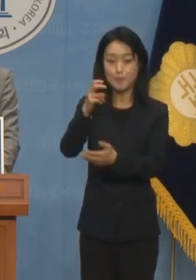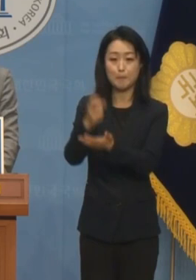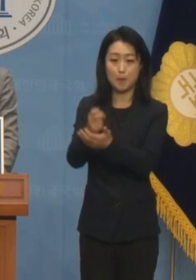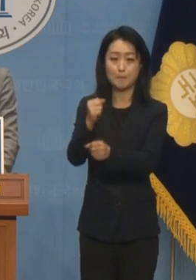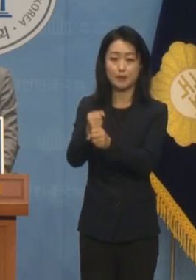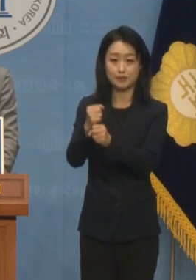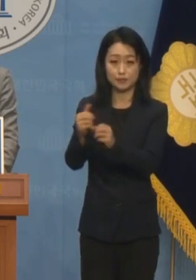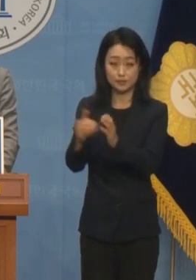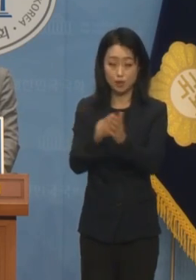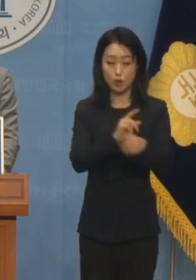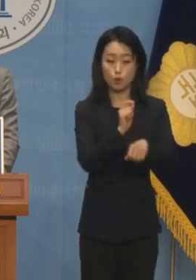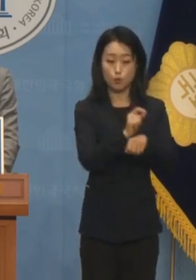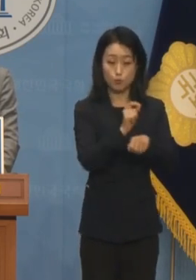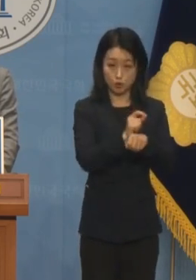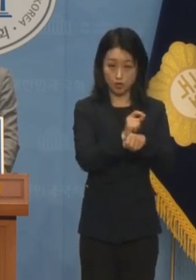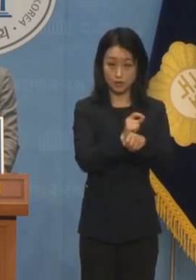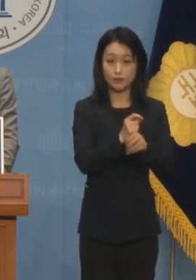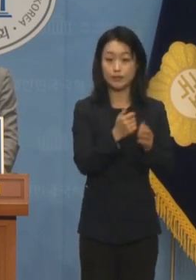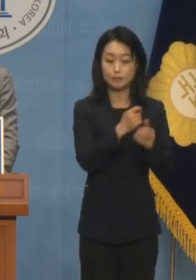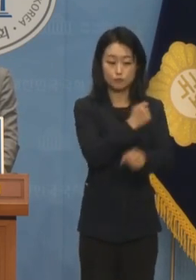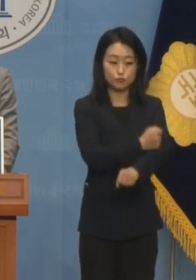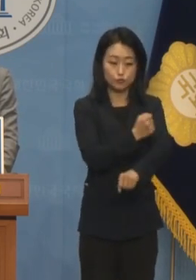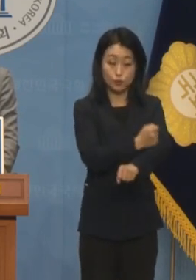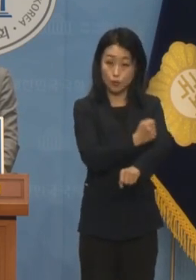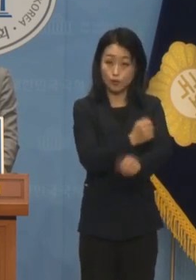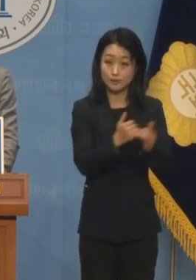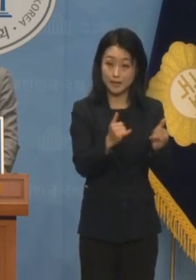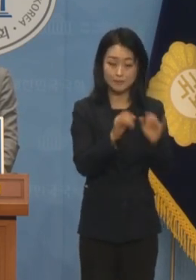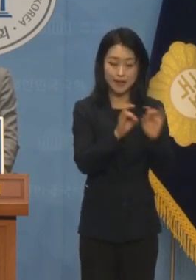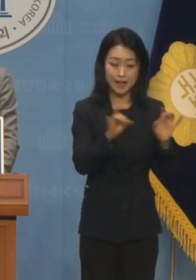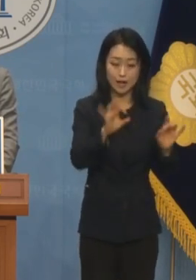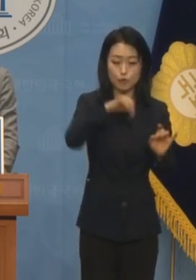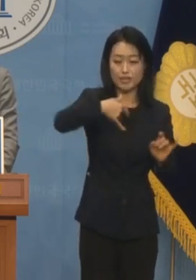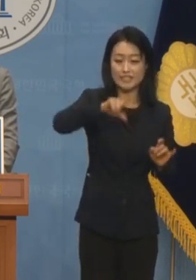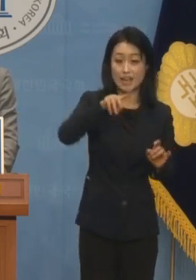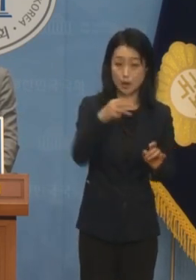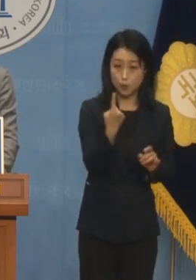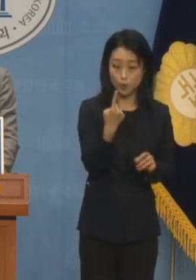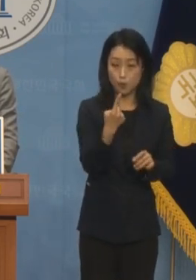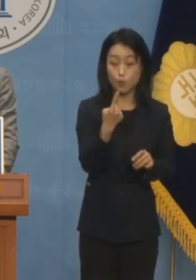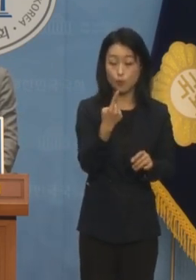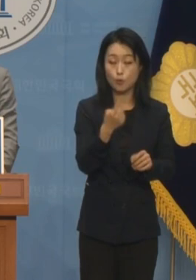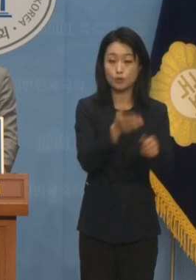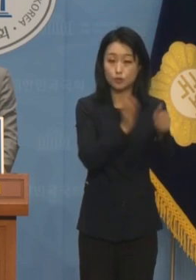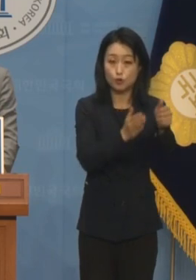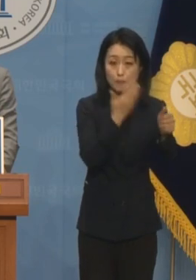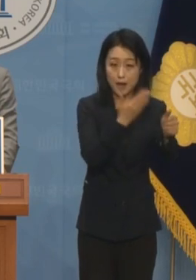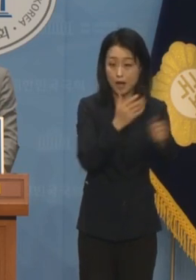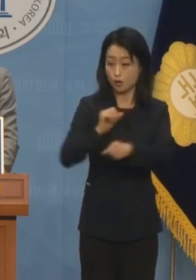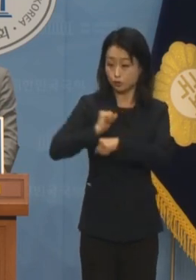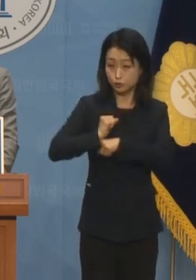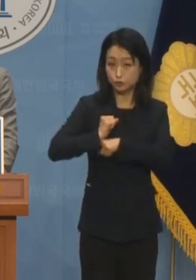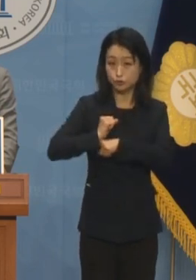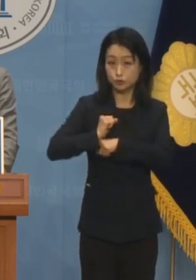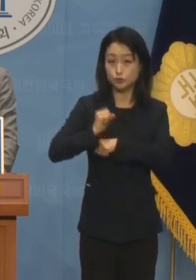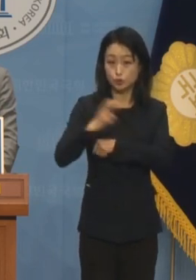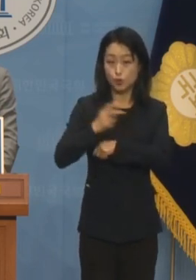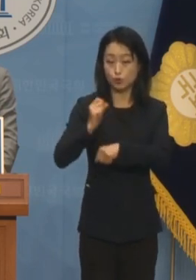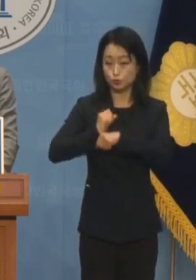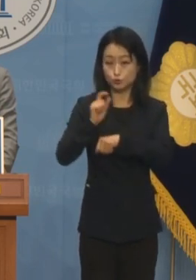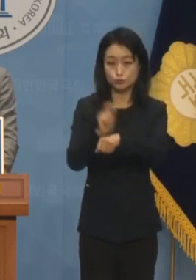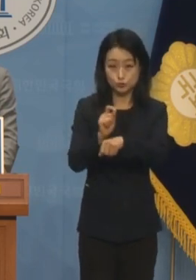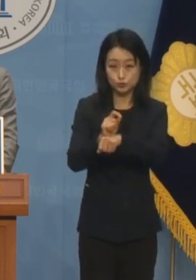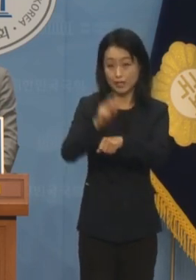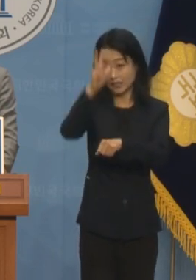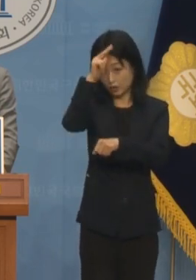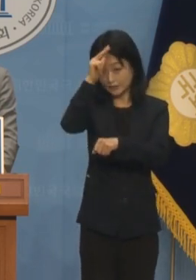다른 공무원 유족들은 유족들 각자의 위자료 청구권이 인정되지만 군인, 군무원,